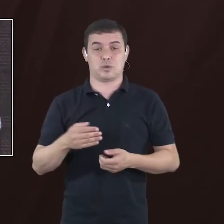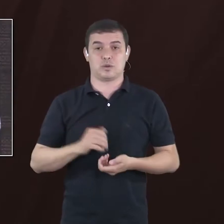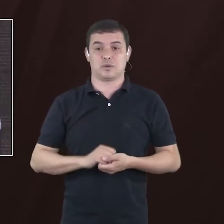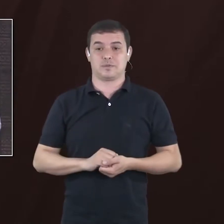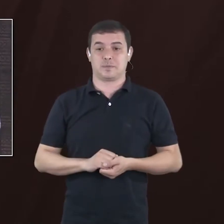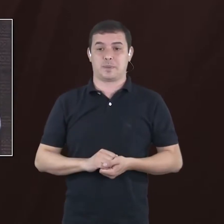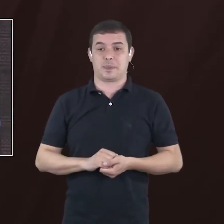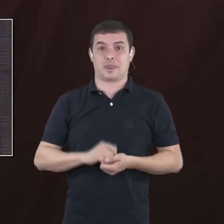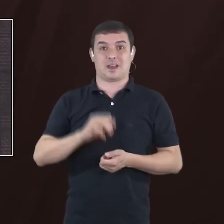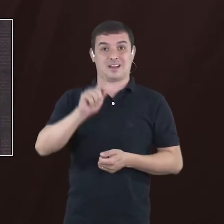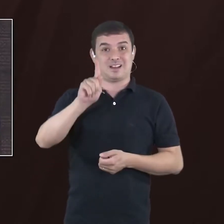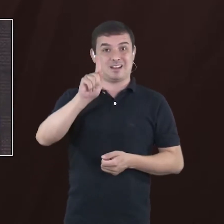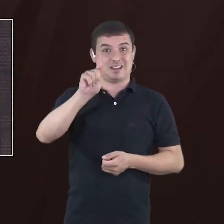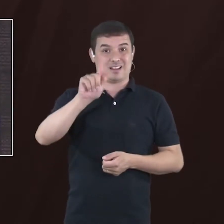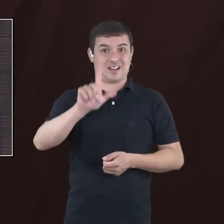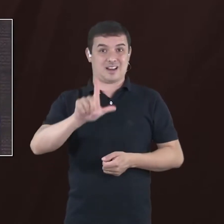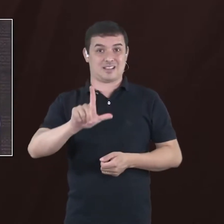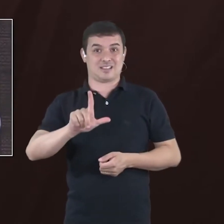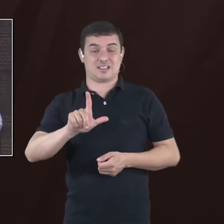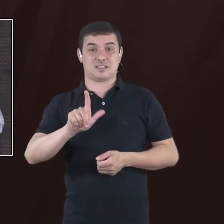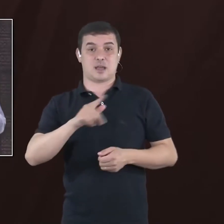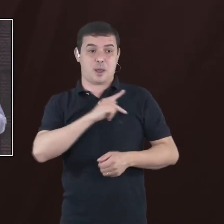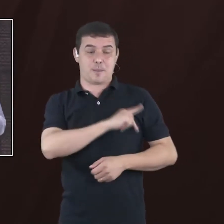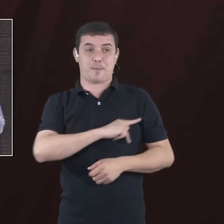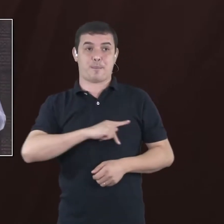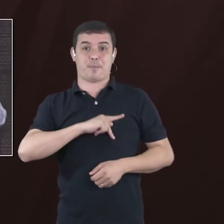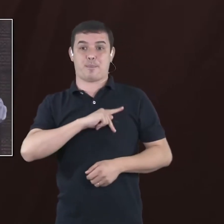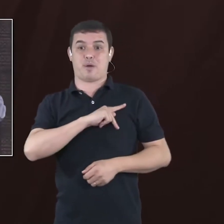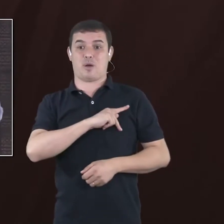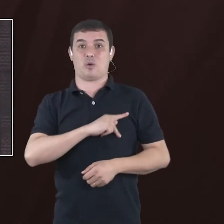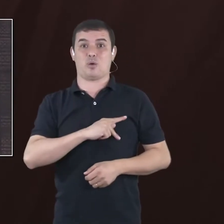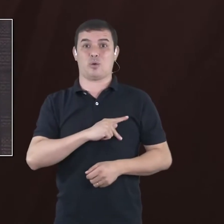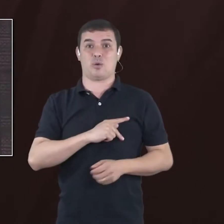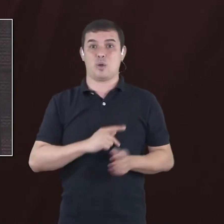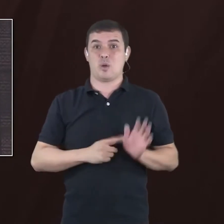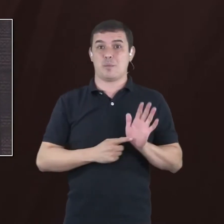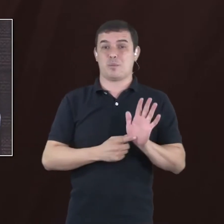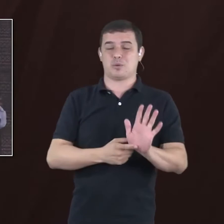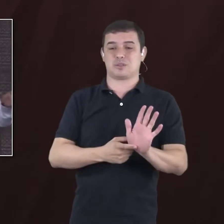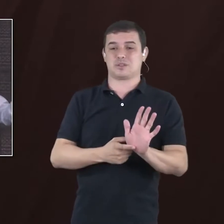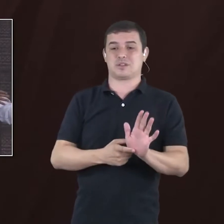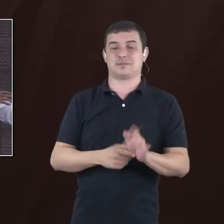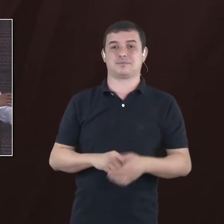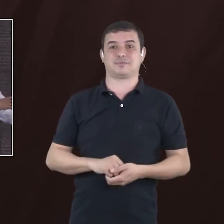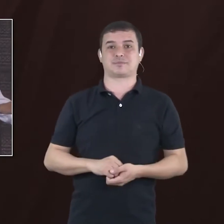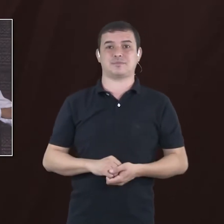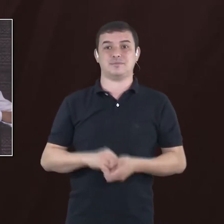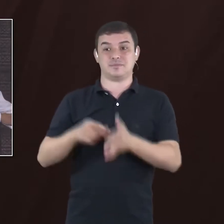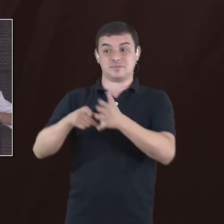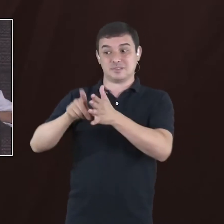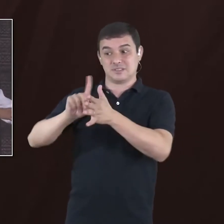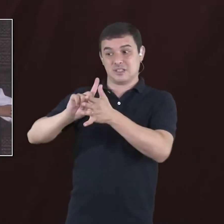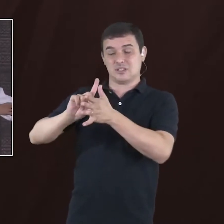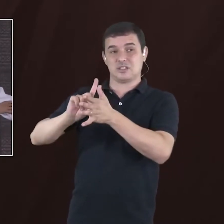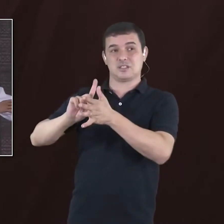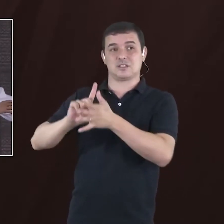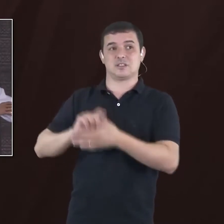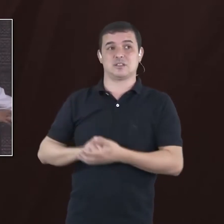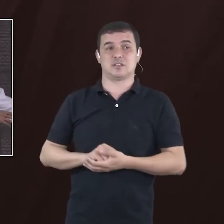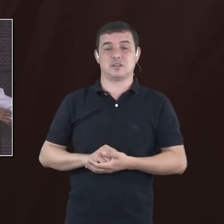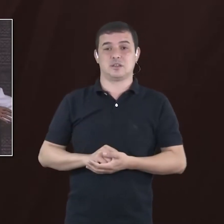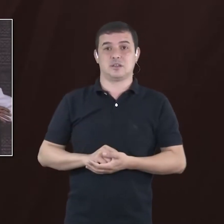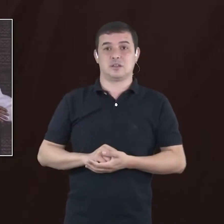no livro de Gálatas, Paulo descreve quando, antes de chegar os da parte